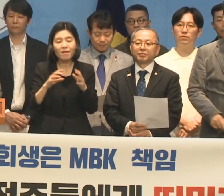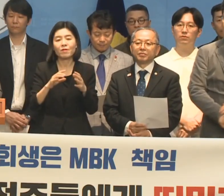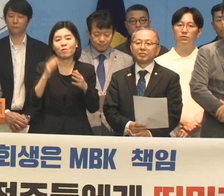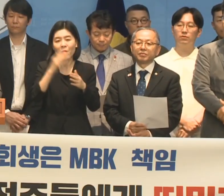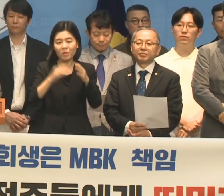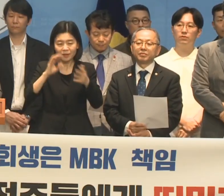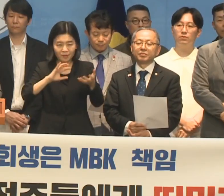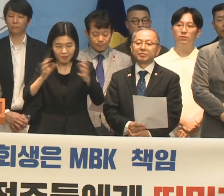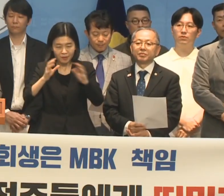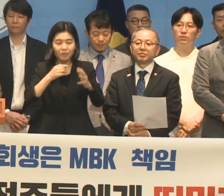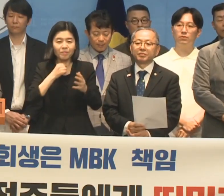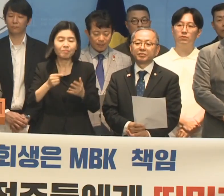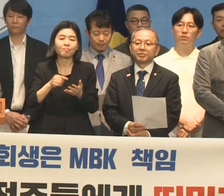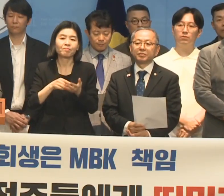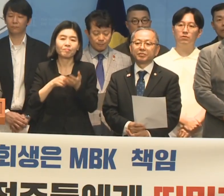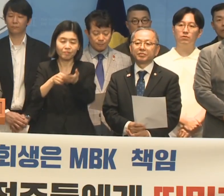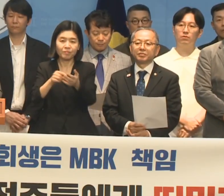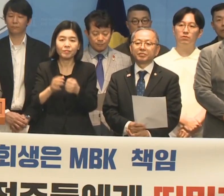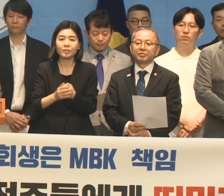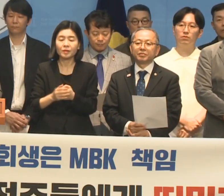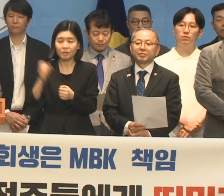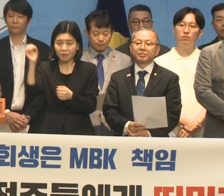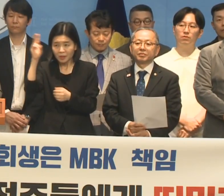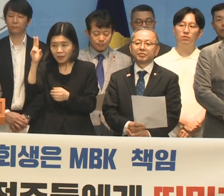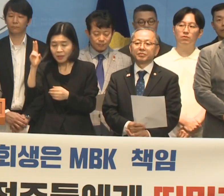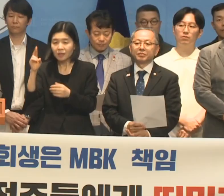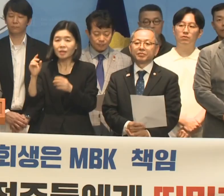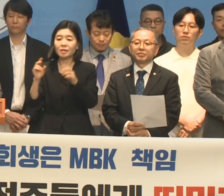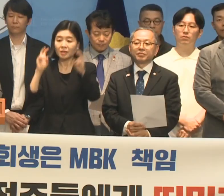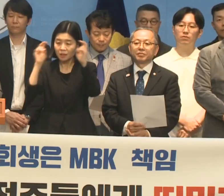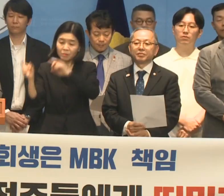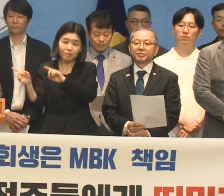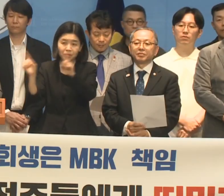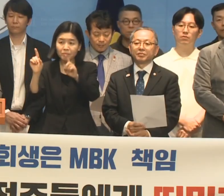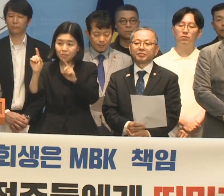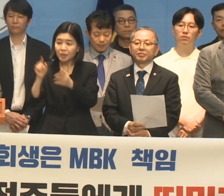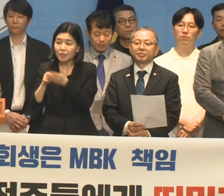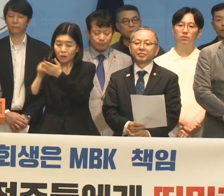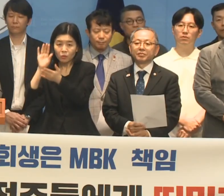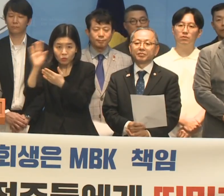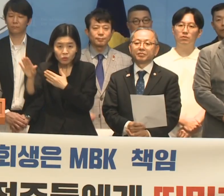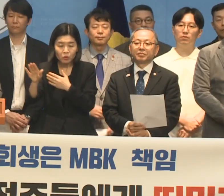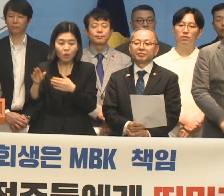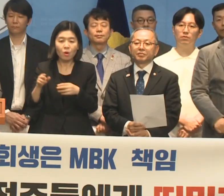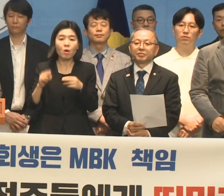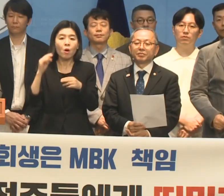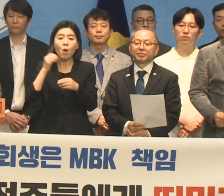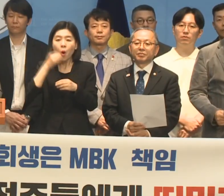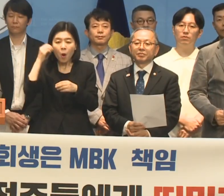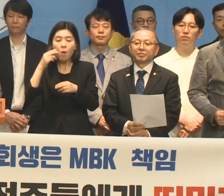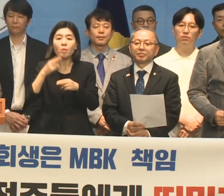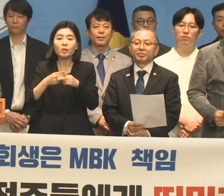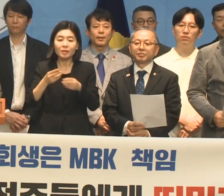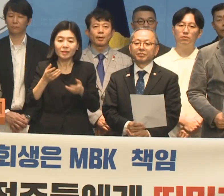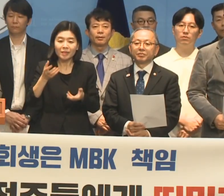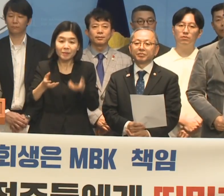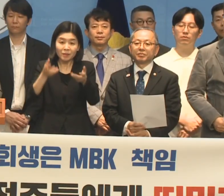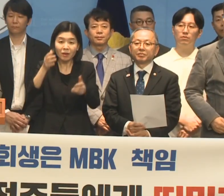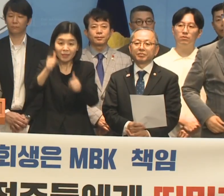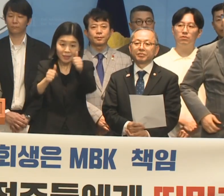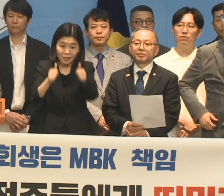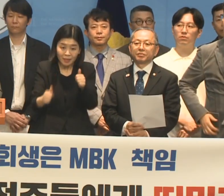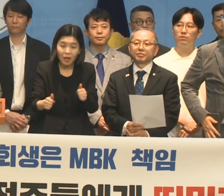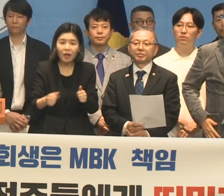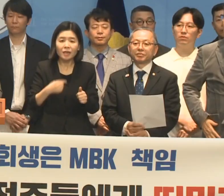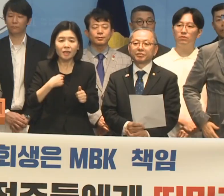기습적인 기업희생 신청 이후 홈플러스 입점 점주들은 그동안 시설 투자 등 투자 비용, 매출 비용에